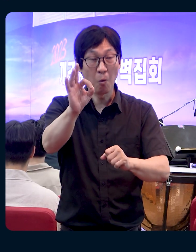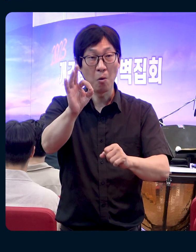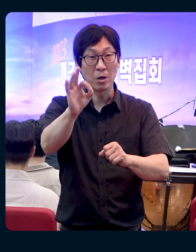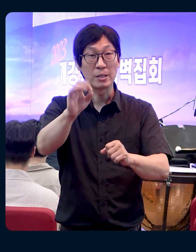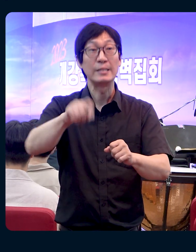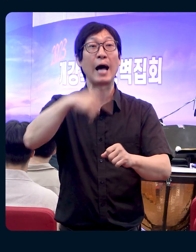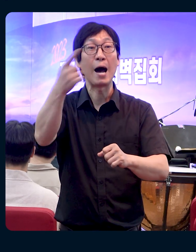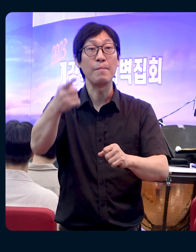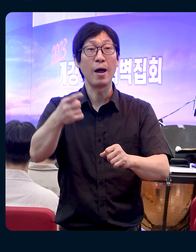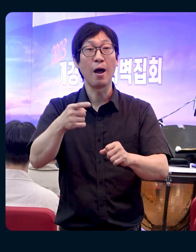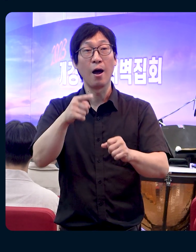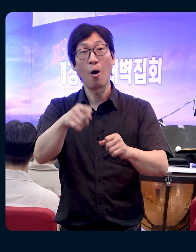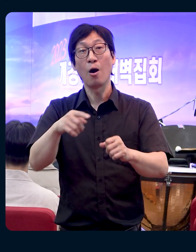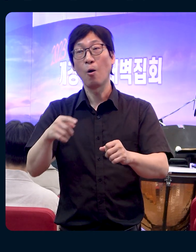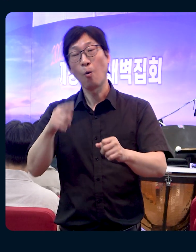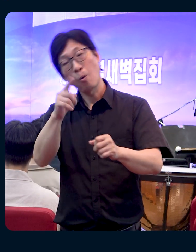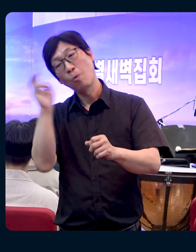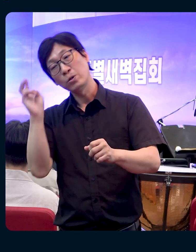그렇죠?